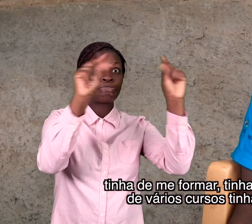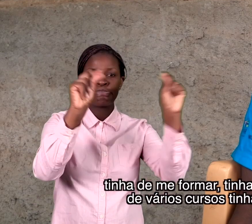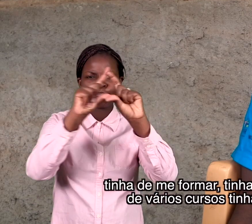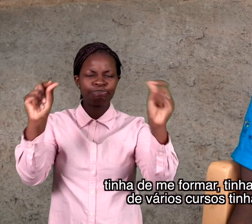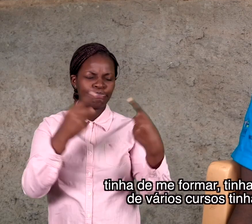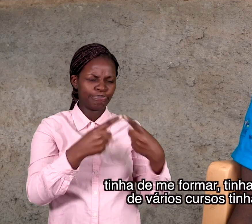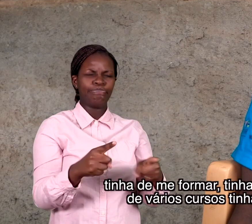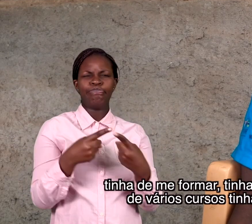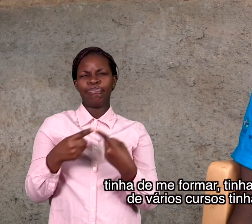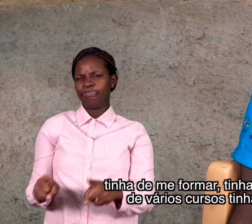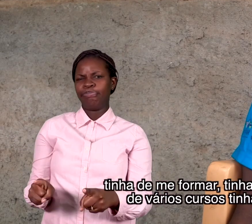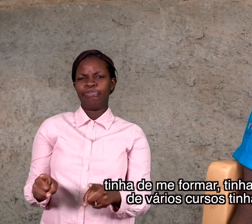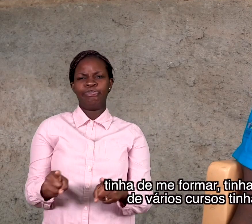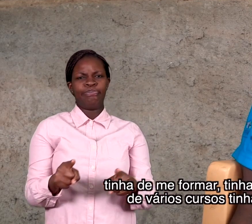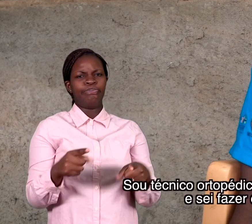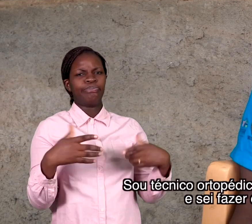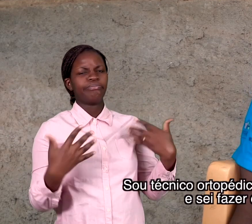artes e ofícios.